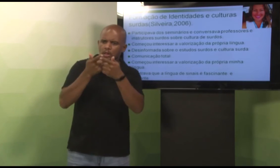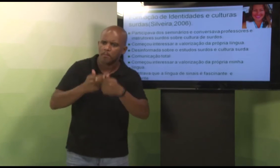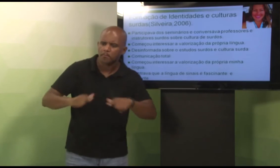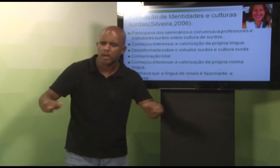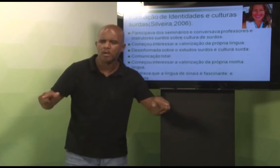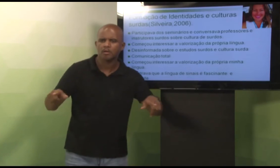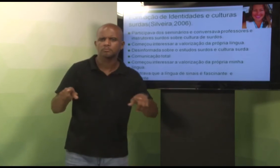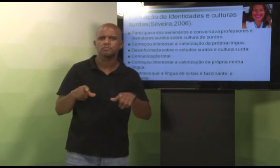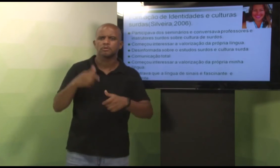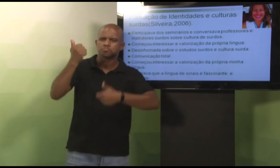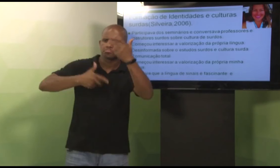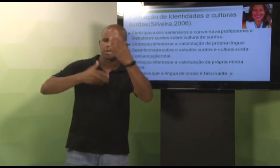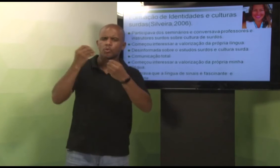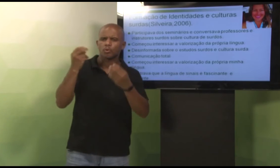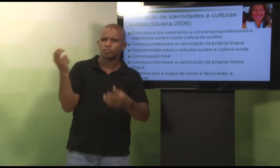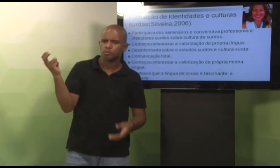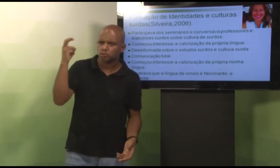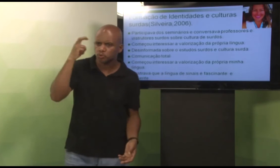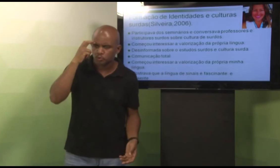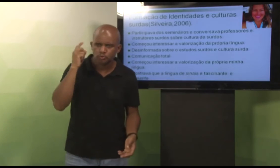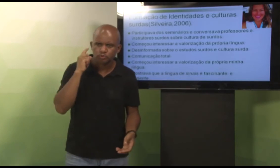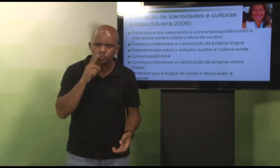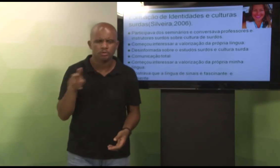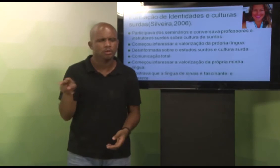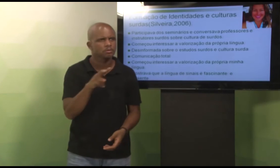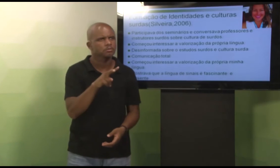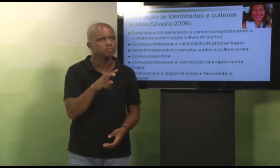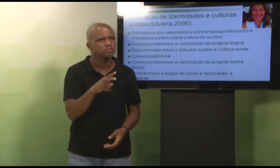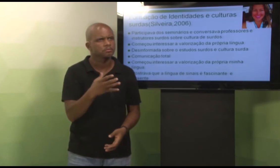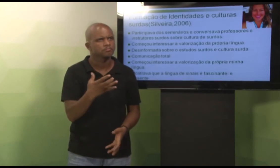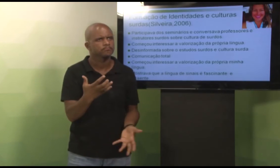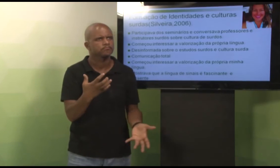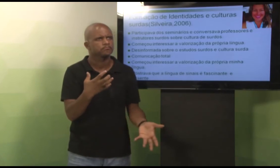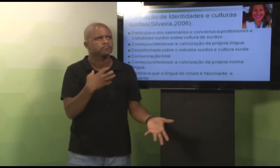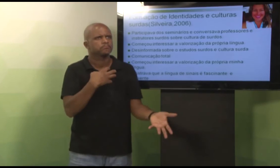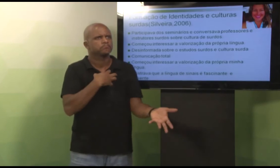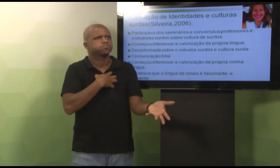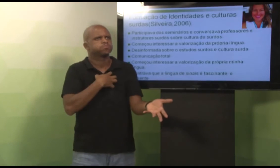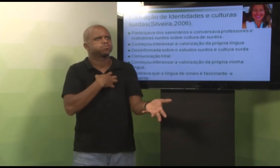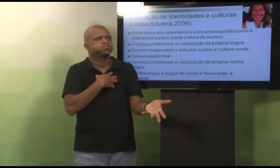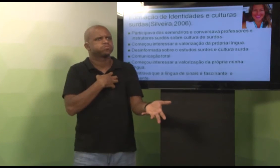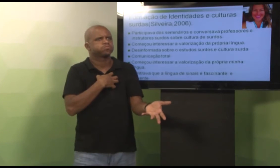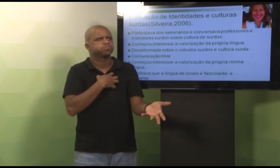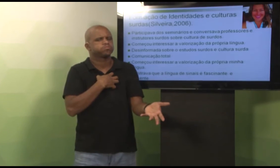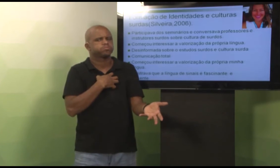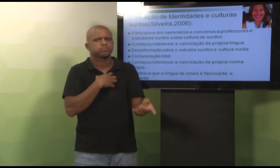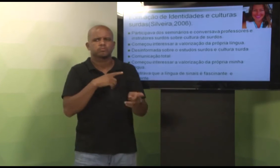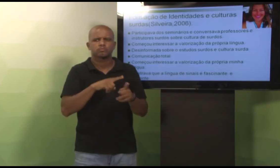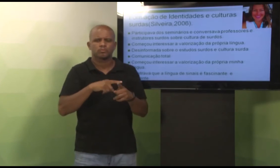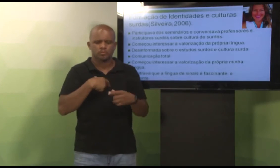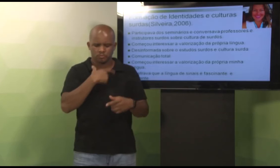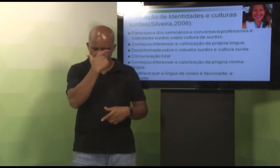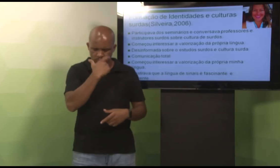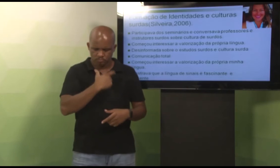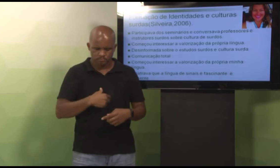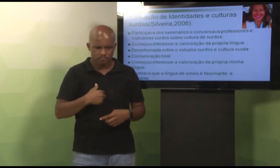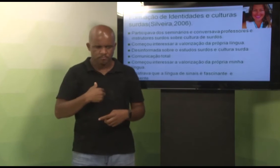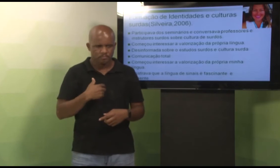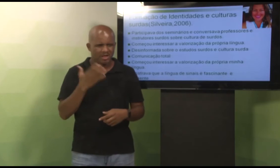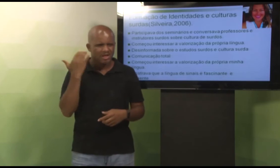escolar e, com o professor surdo, ela observando ali, o professor explicando em língua de sinais a gramática, explicando a